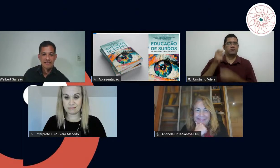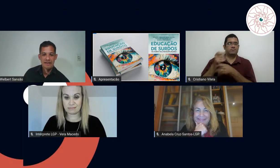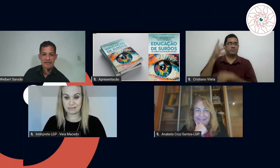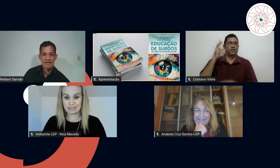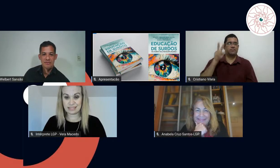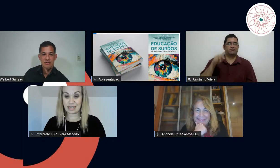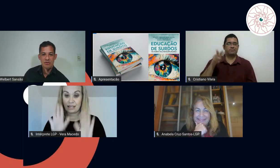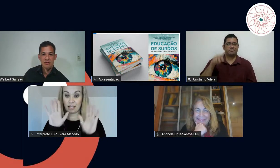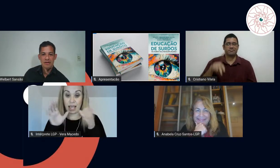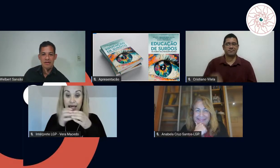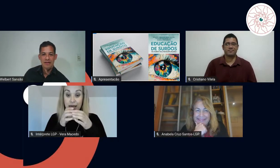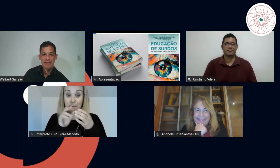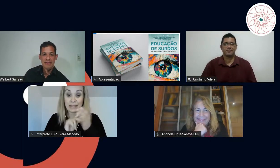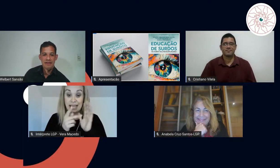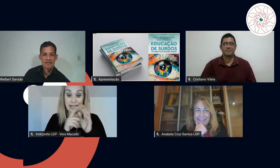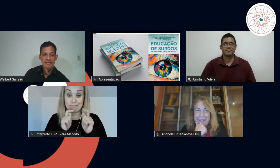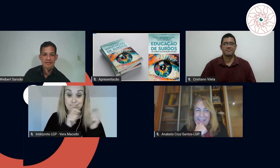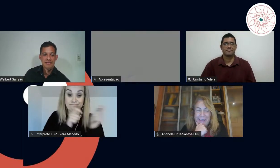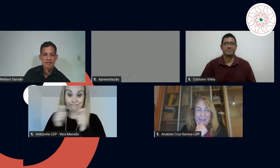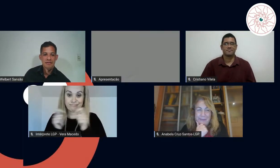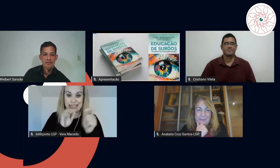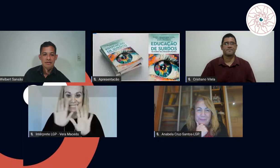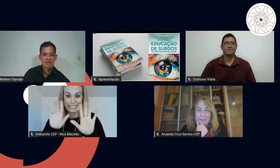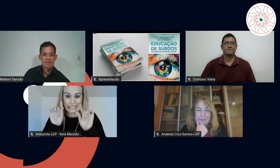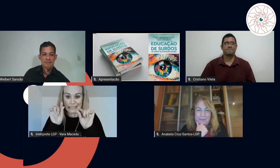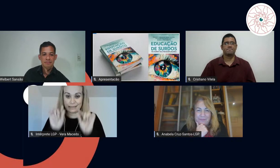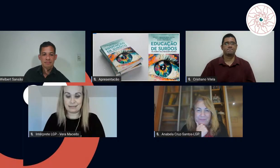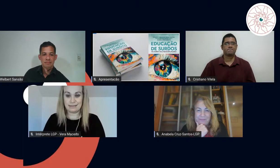A equipe técnica tá transmitindo aqui.